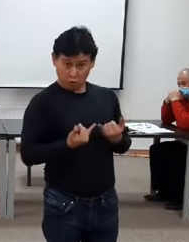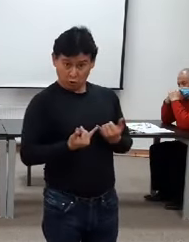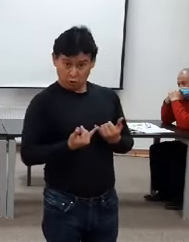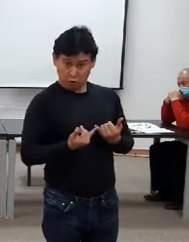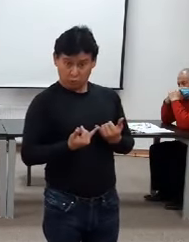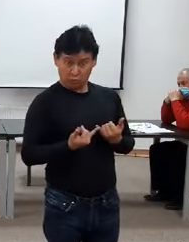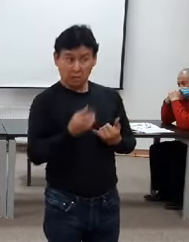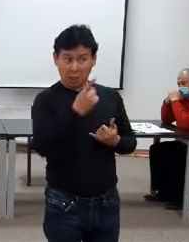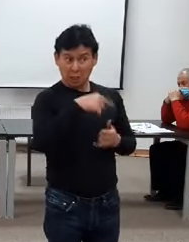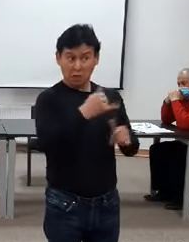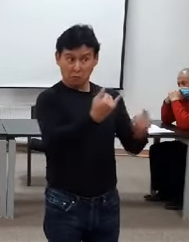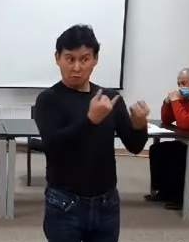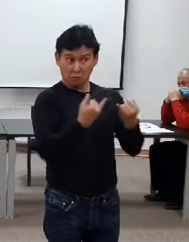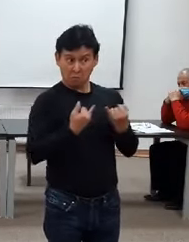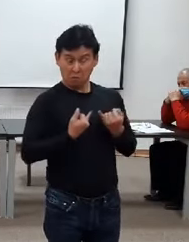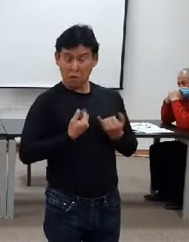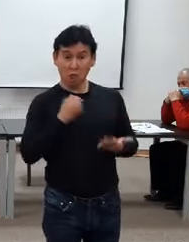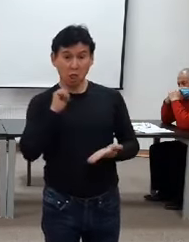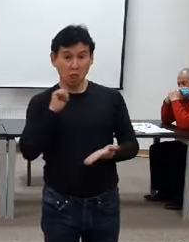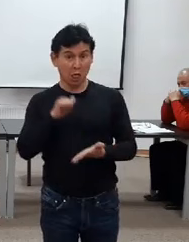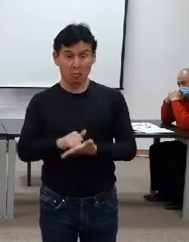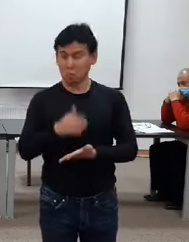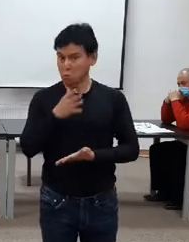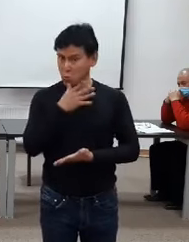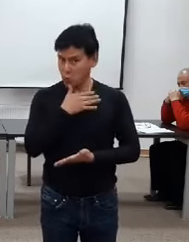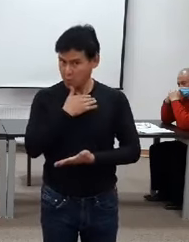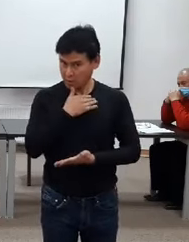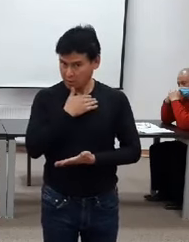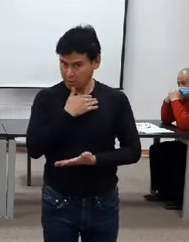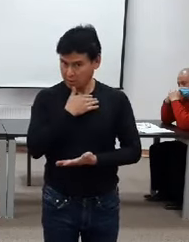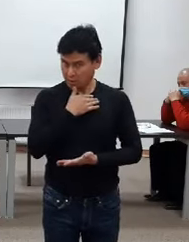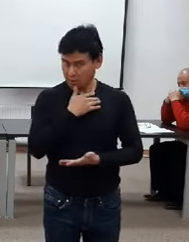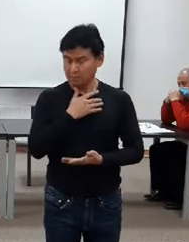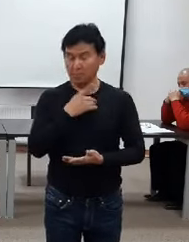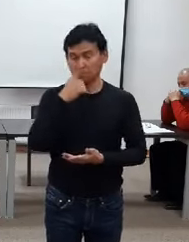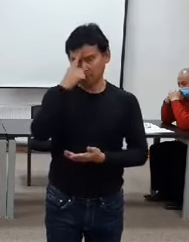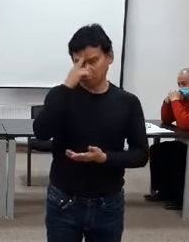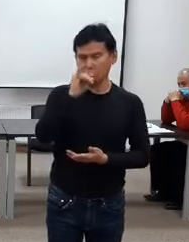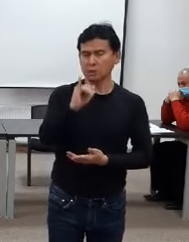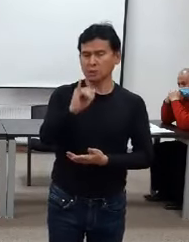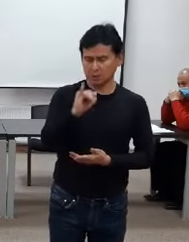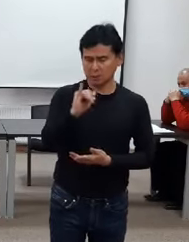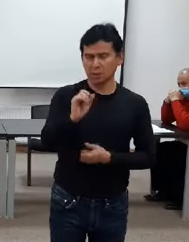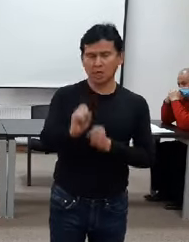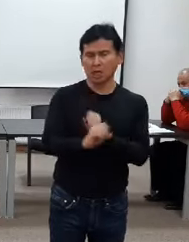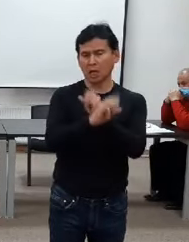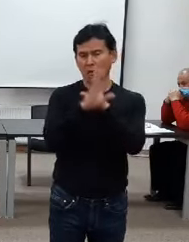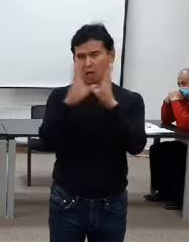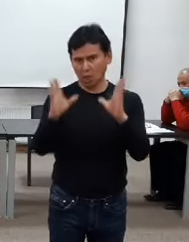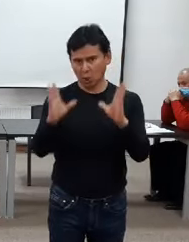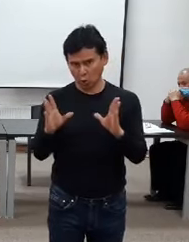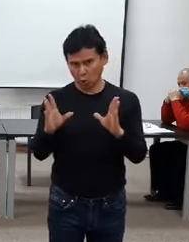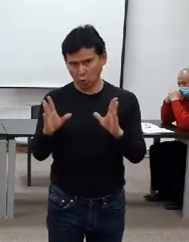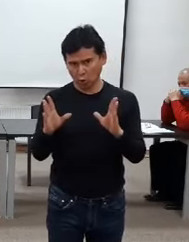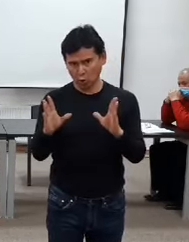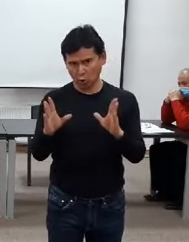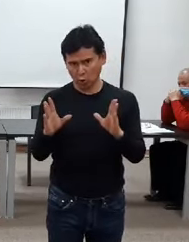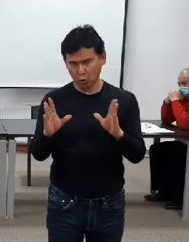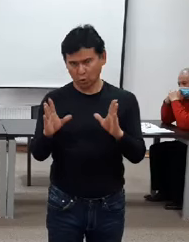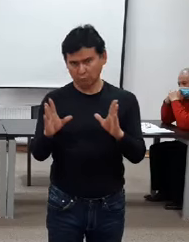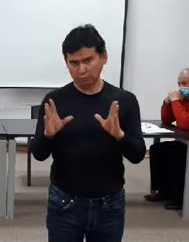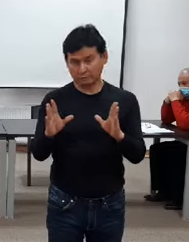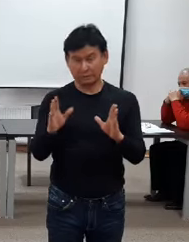establecimiento. No nos ha llegado alguna queja formal. Lo que sí creo que es súper importante de destacar, lo que